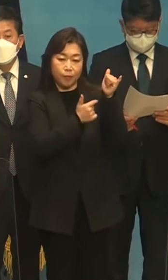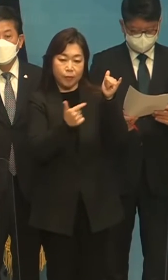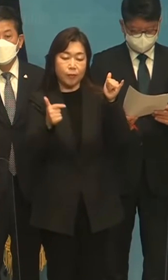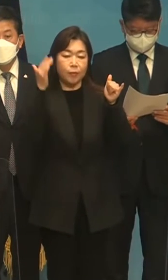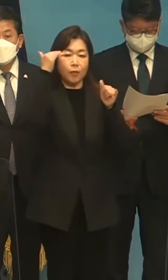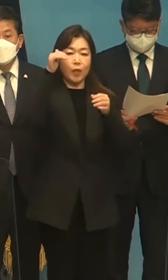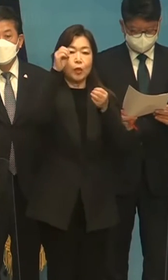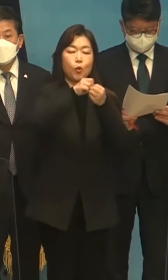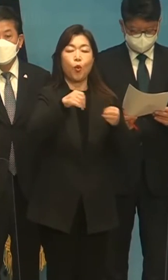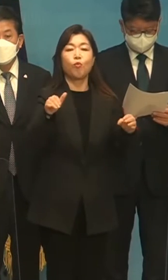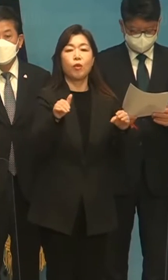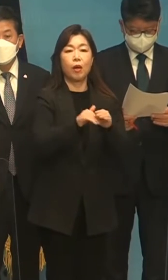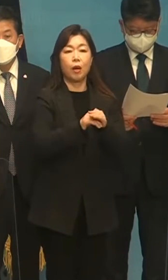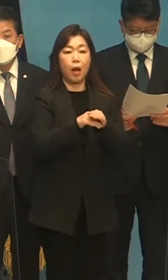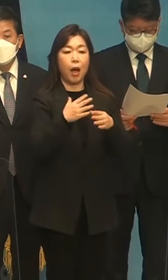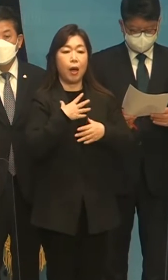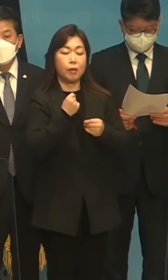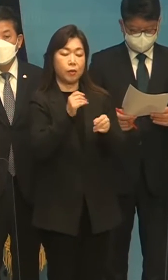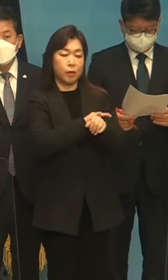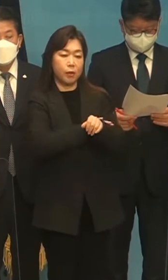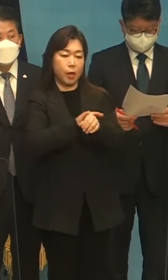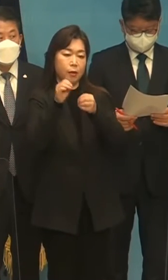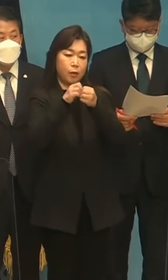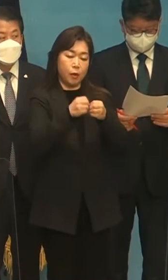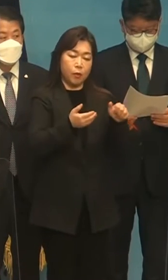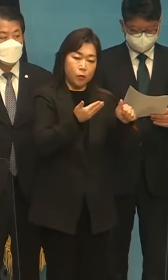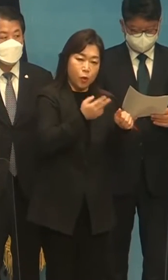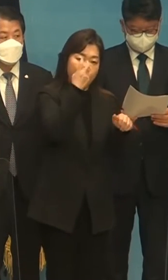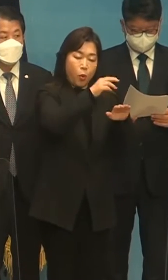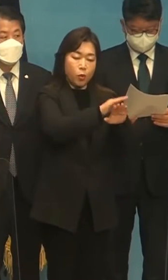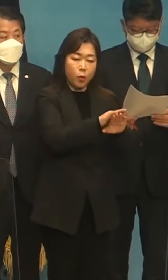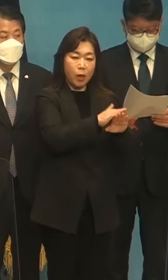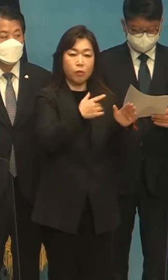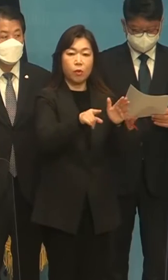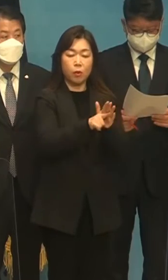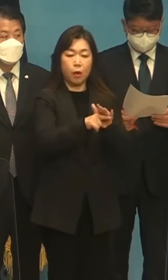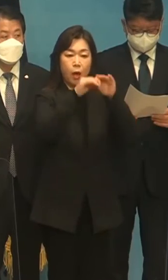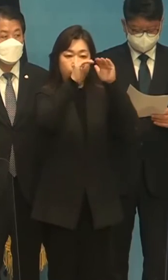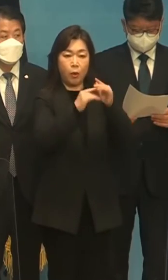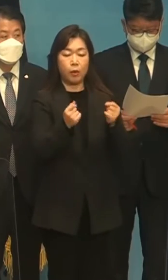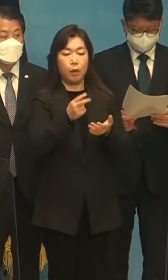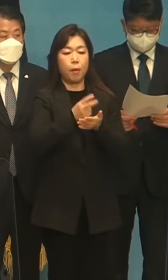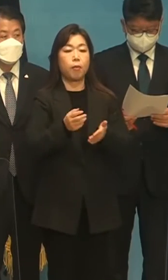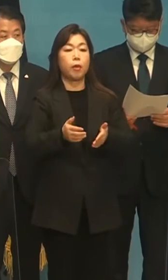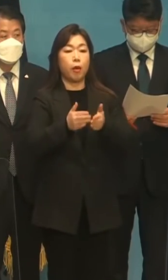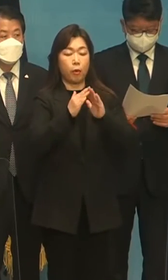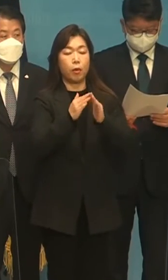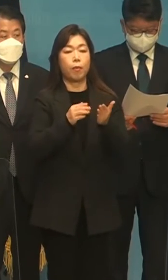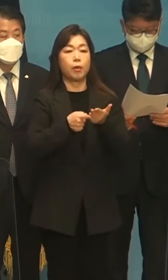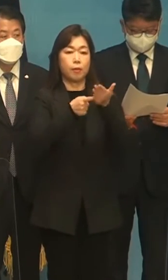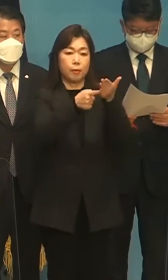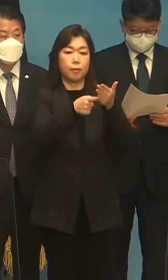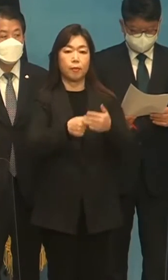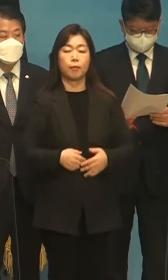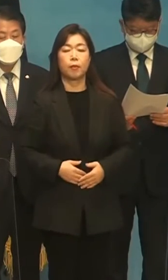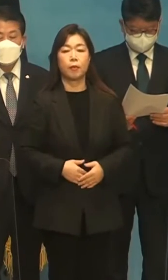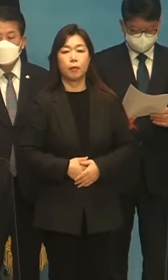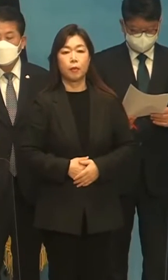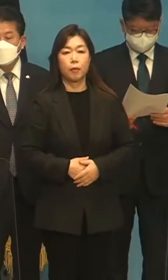대한민국 전통문화가 안정적으로 전승 보존될 수 있도록 다음과 같은 입법 로드맵을 밝힌다.